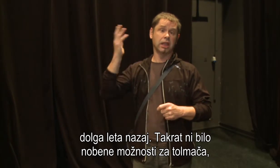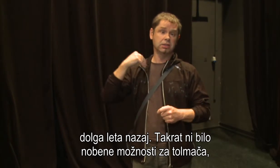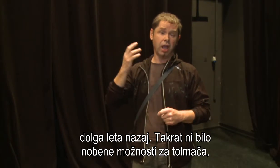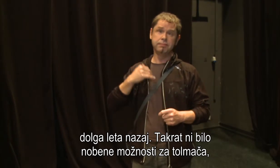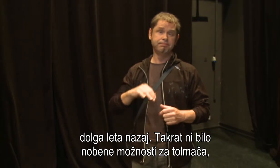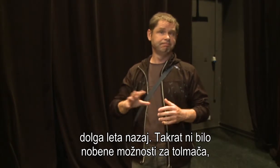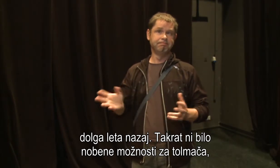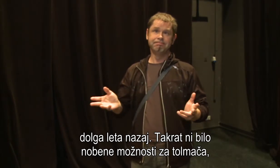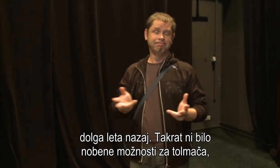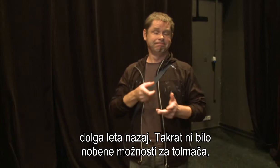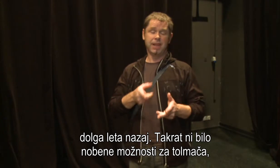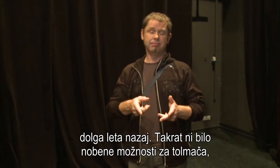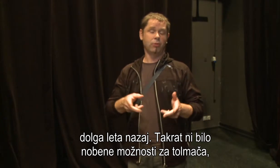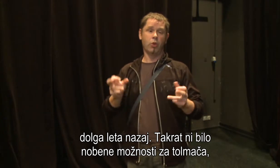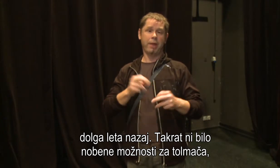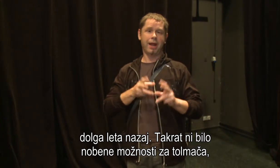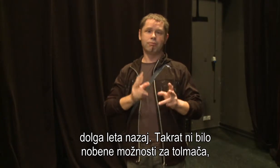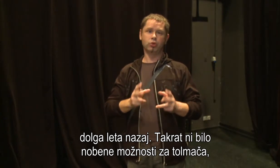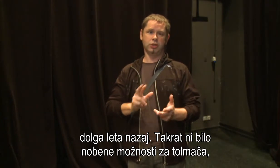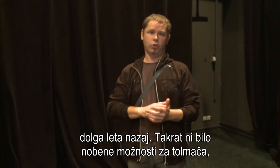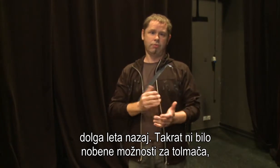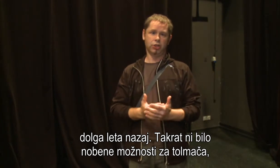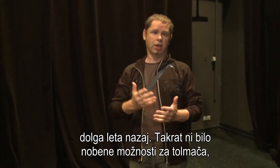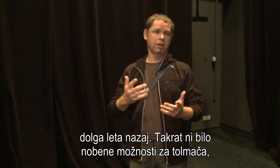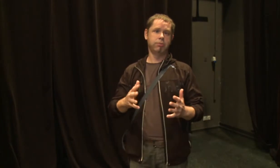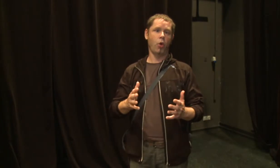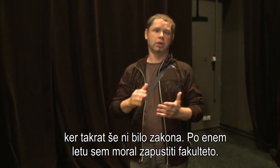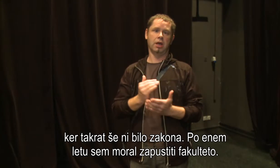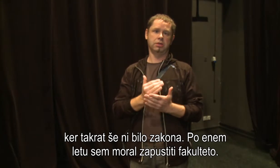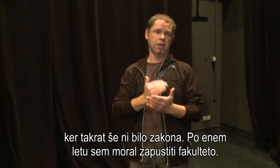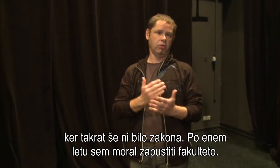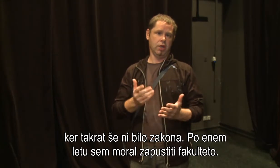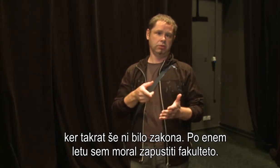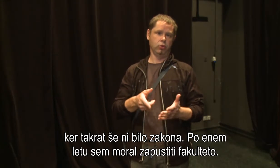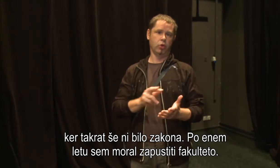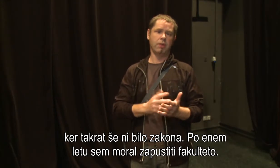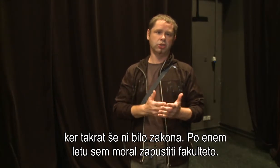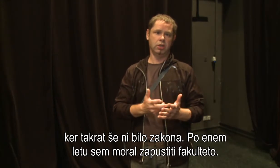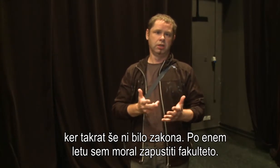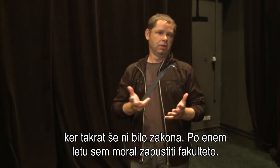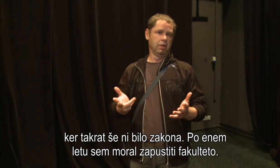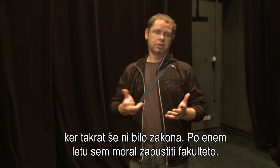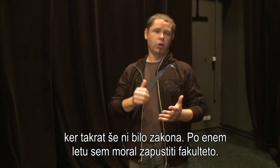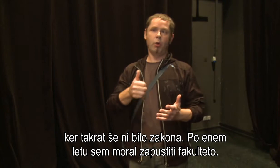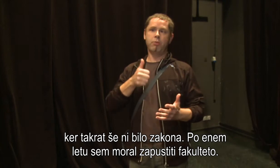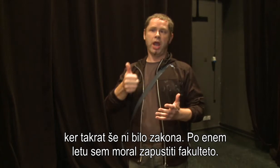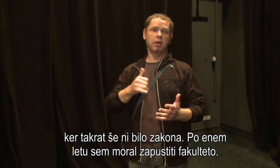nazaj. Tam nobene možnosti tolmača ni bilo, takrat zakona o tolmačih. Sem moral po enem